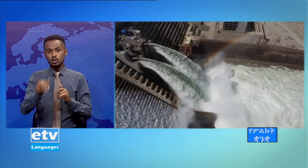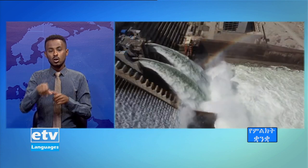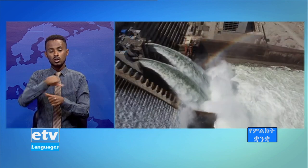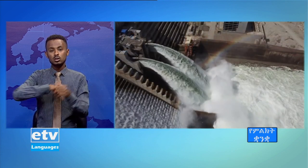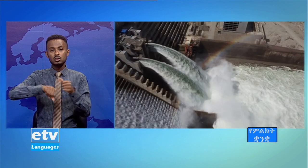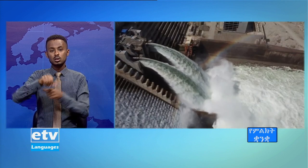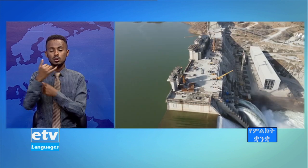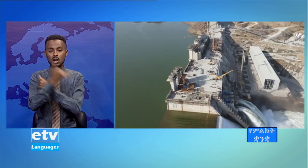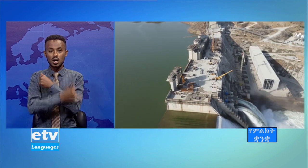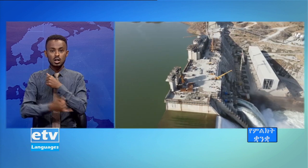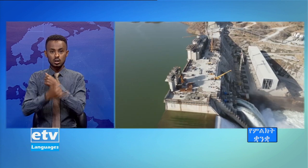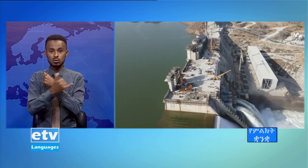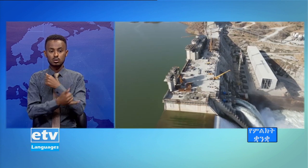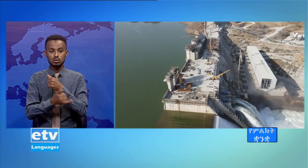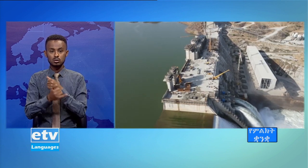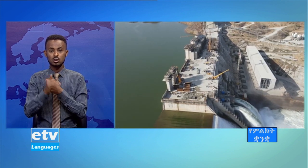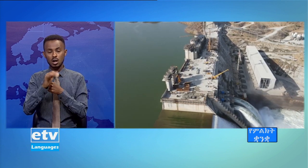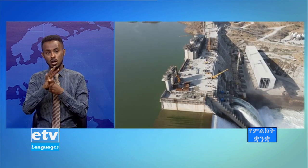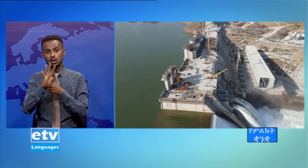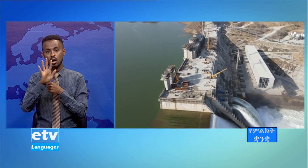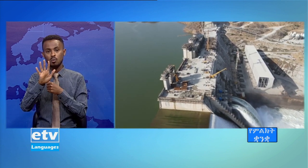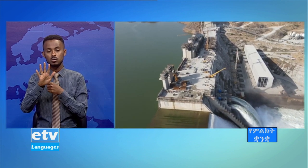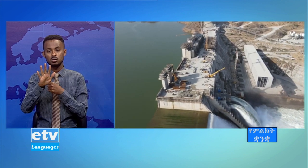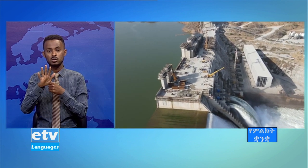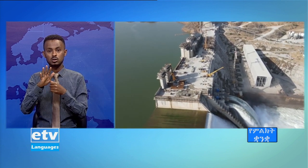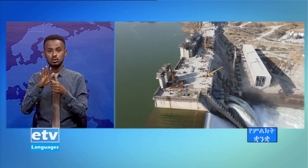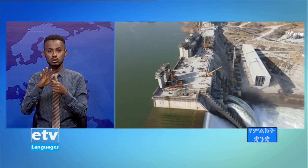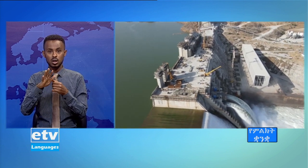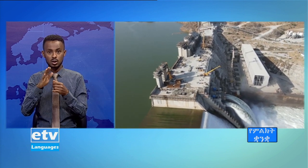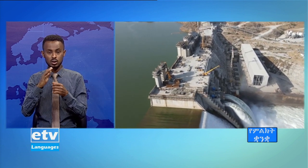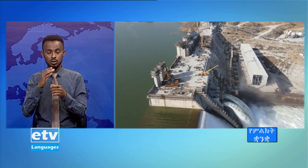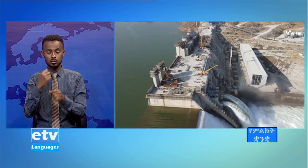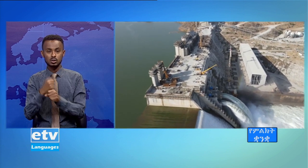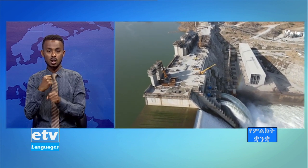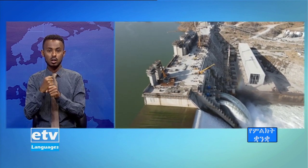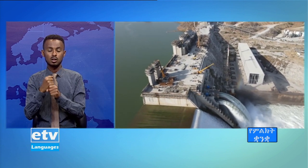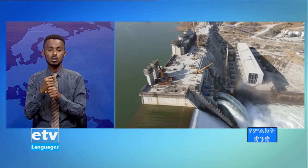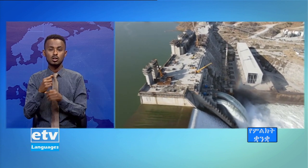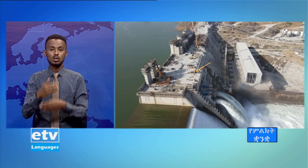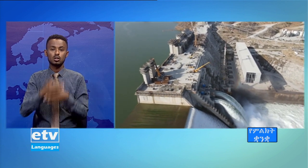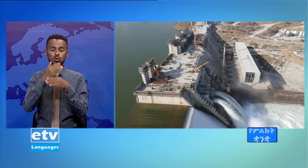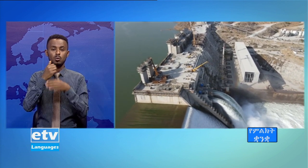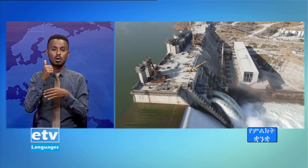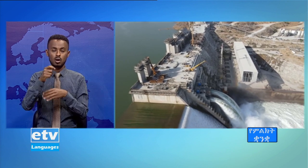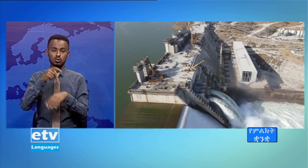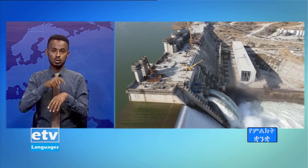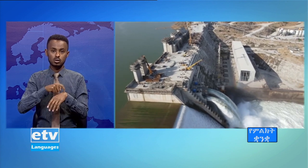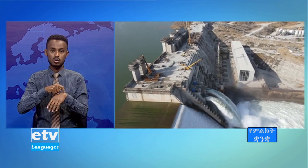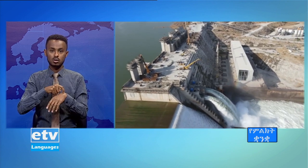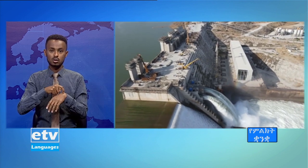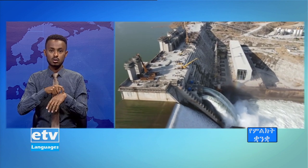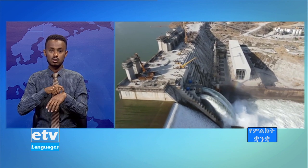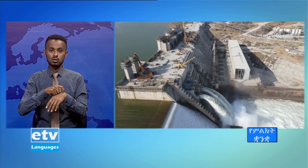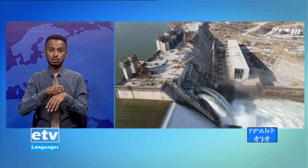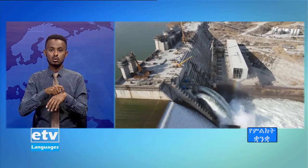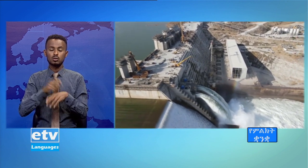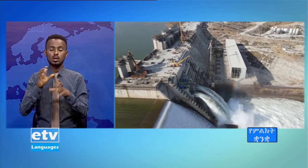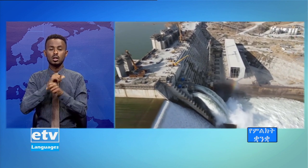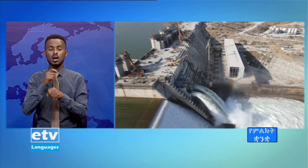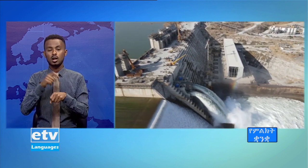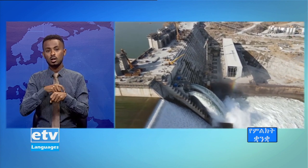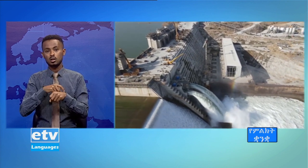በርስ ሀገሪቱን ለአራት ለአምስት ስለምንሰራት ግድቡ በራሱ ጊዜ ተናቀቅ